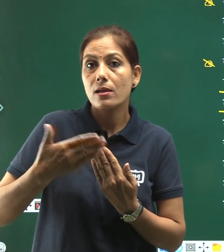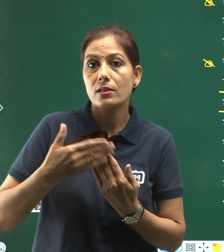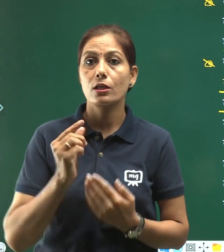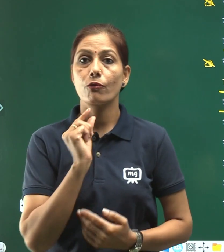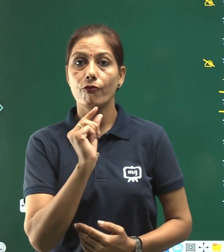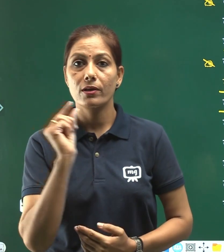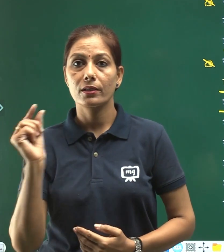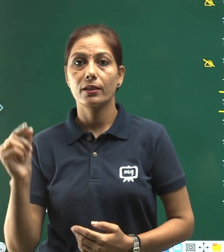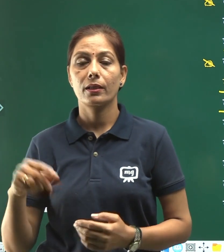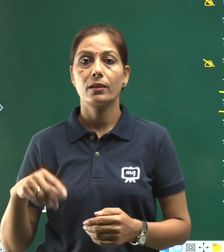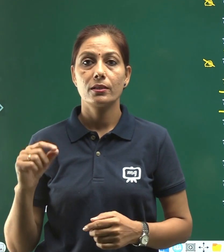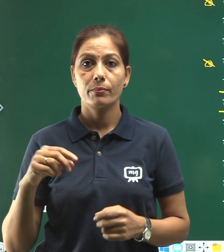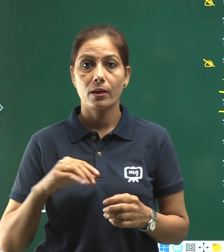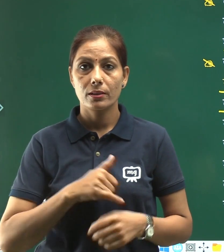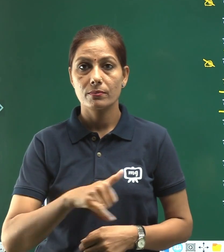से